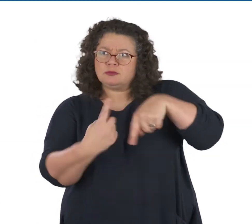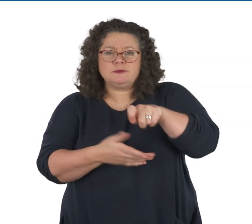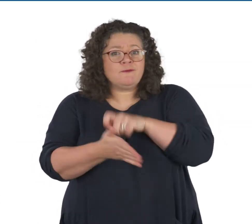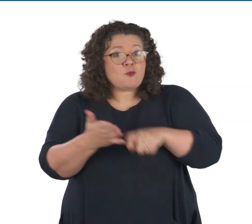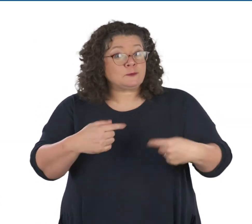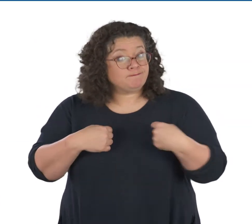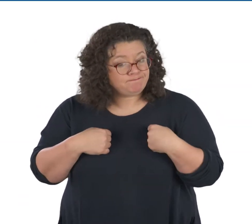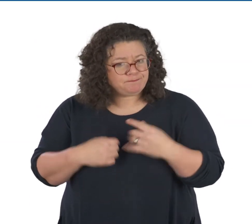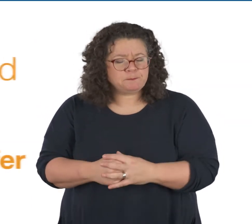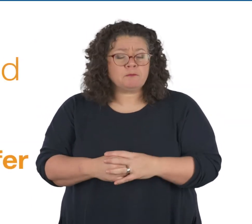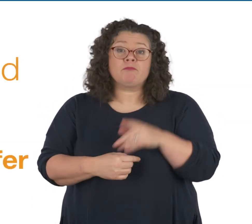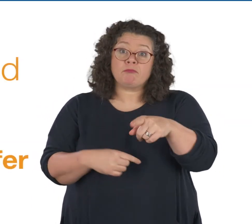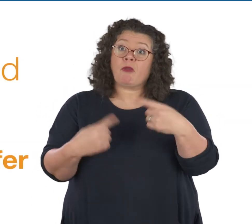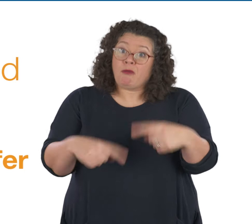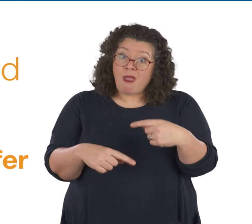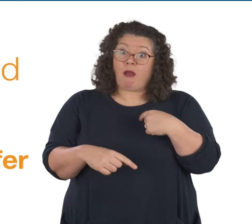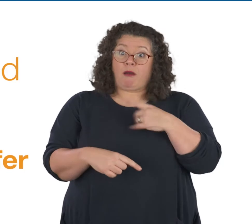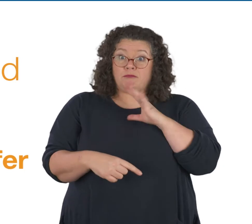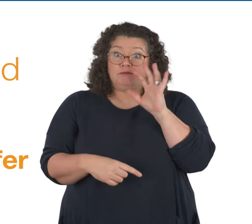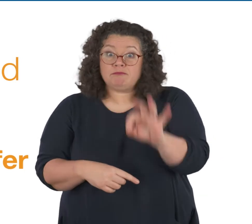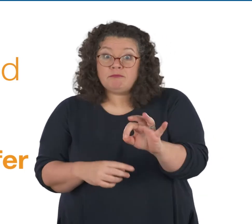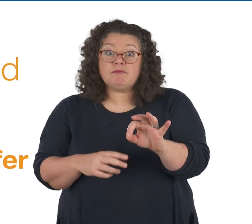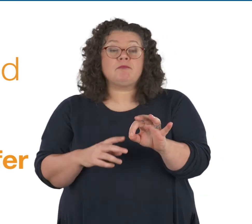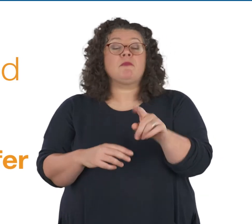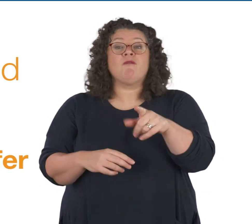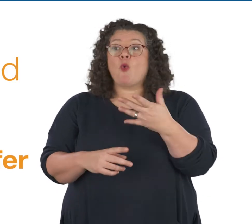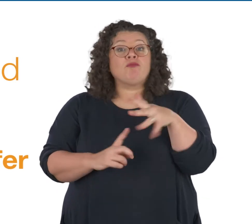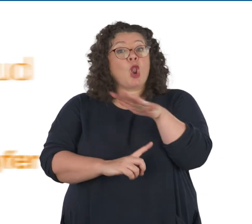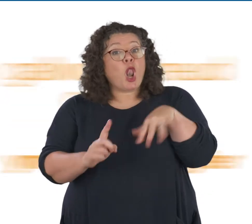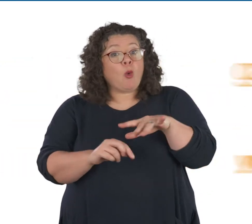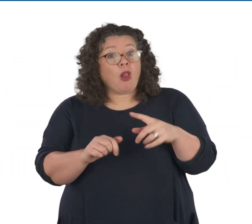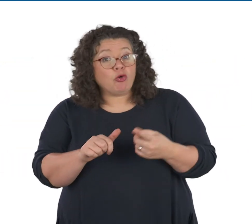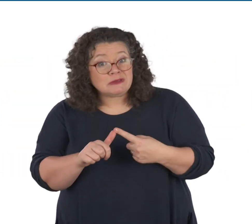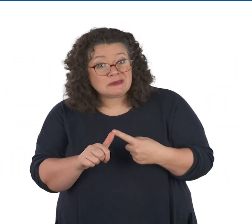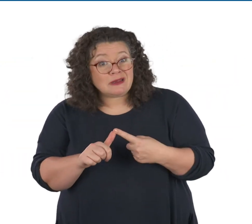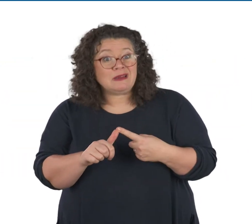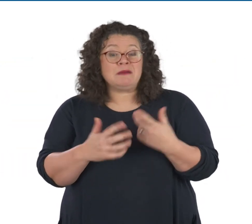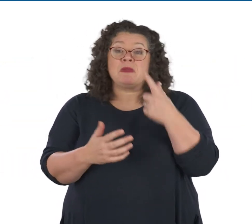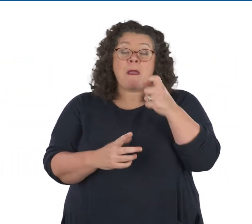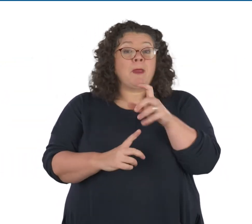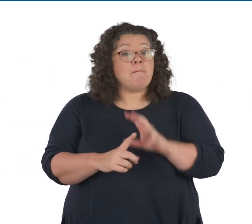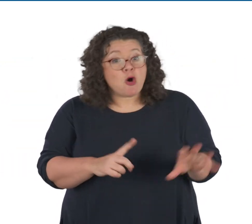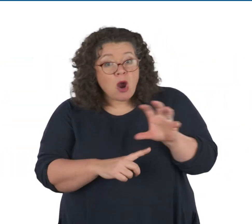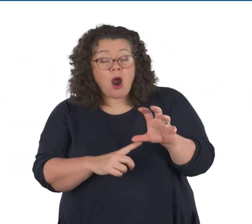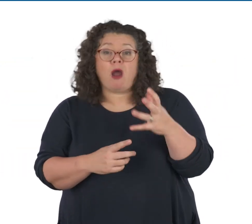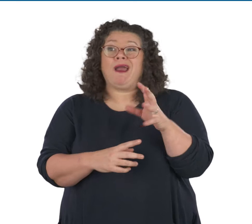rhag sefyll. Rydych yn gymwys p'na ydych yn bwriadu sefyll dros awdurdod lleol, megis cyngor